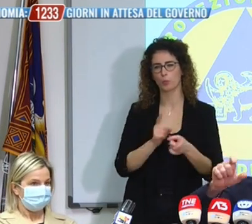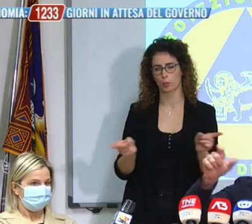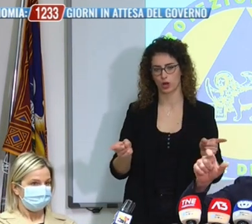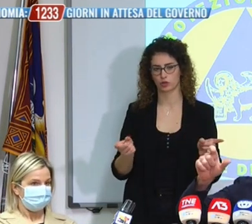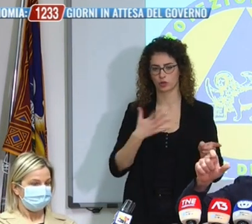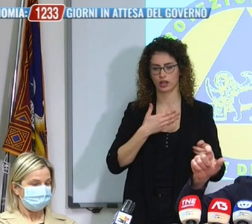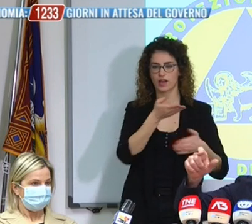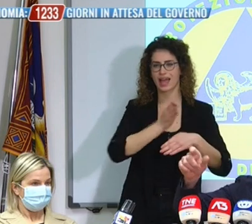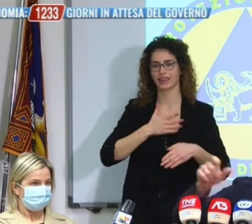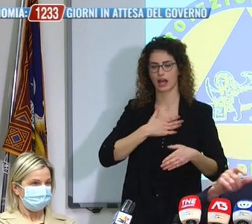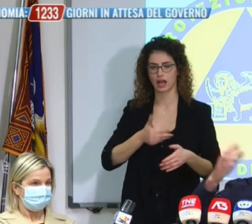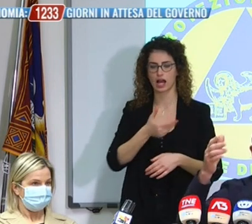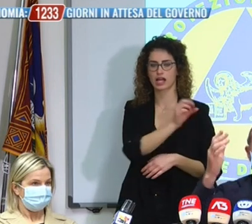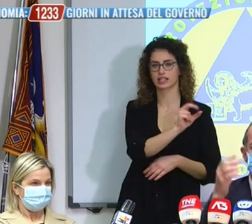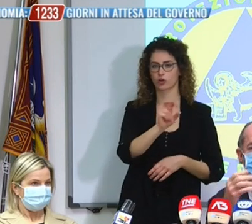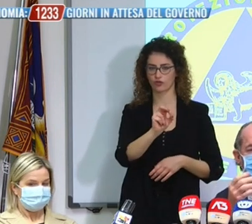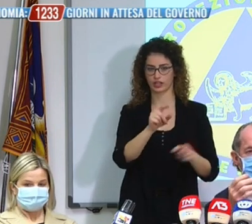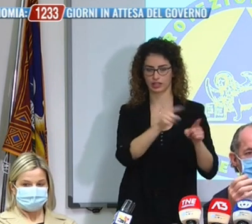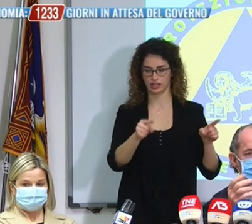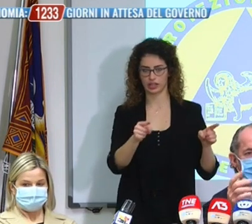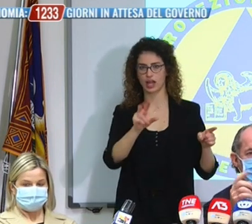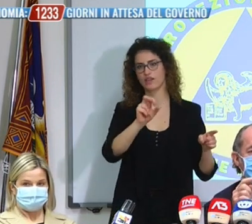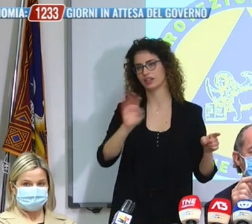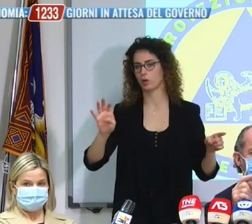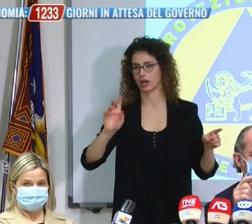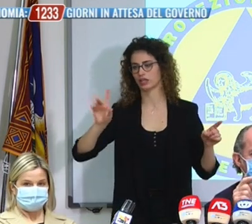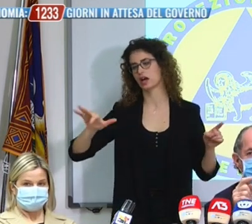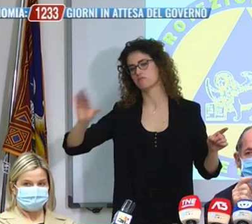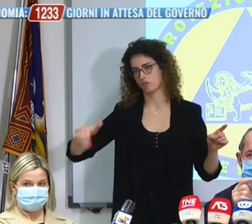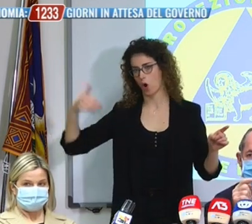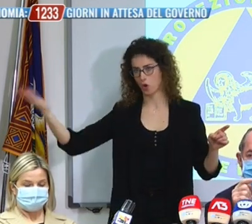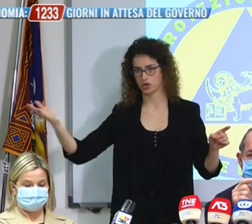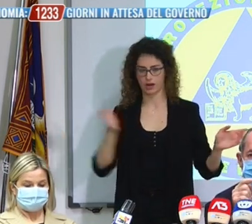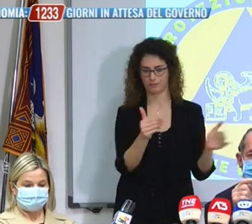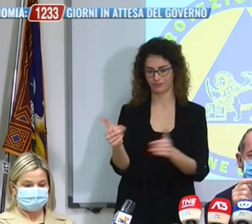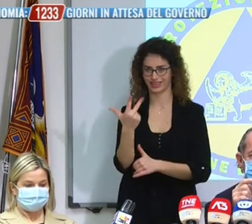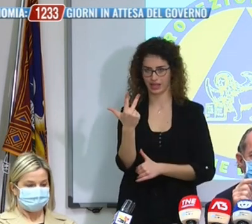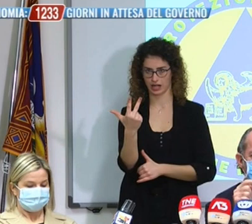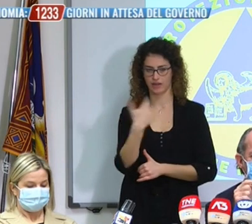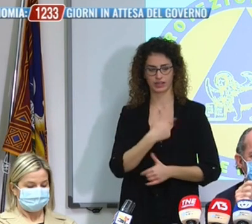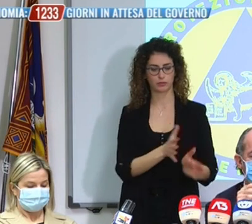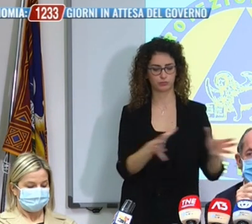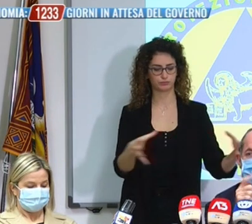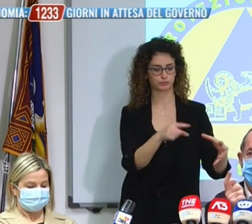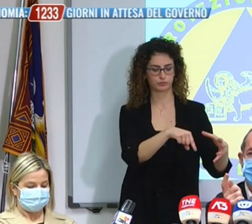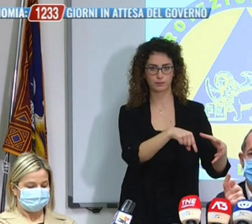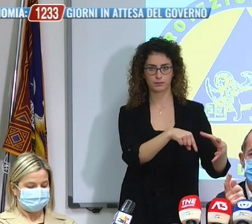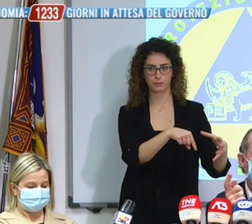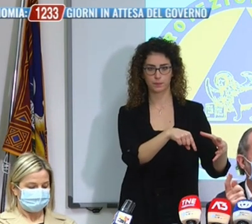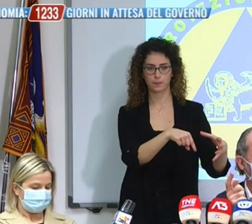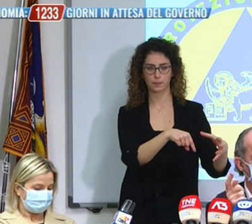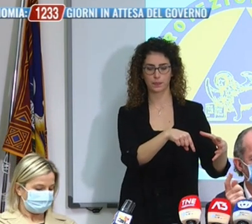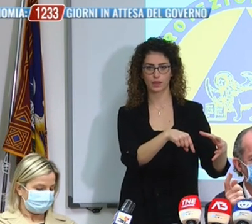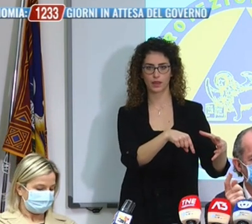0-20, 20-40 e over, vediamo che la prima fascia di età è quella che pesa di più delle altre